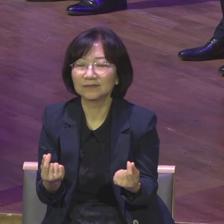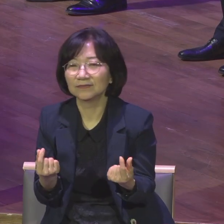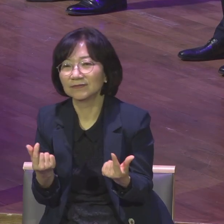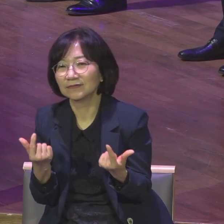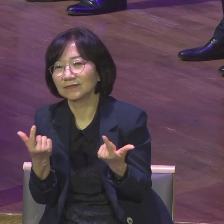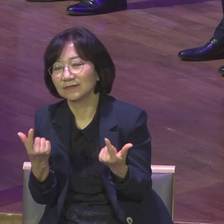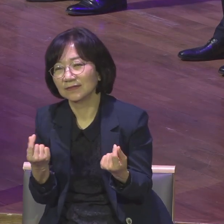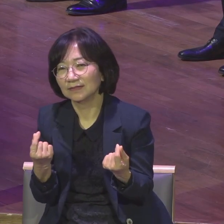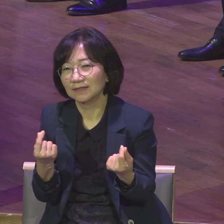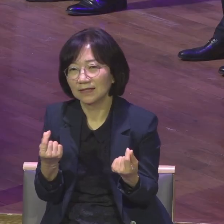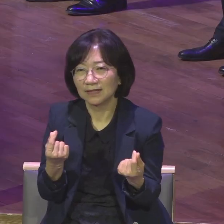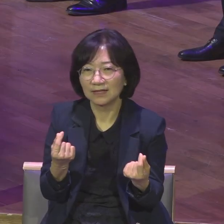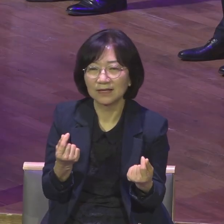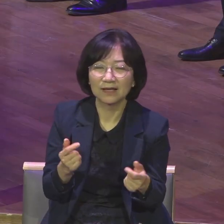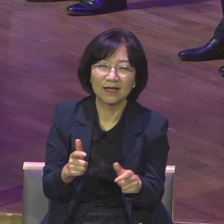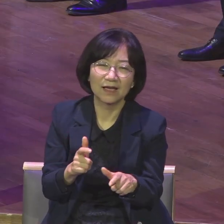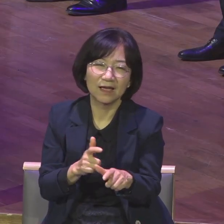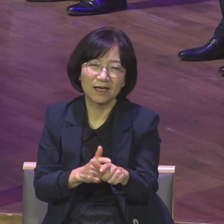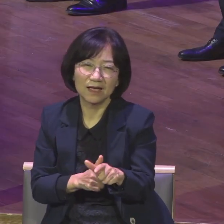없을 것